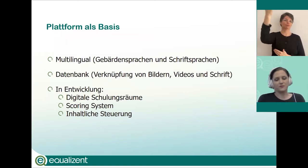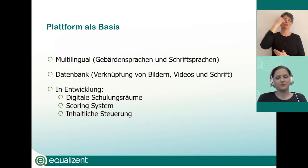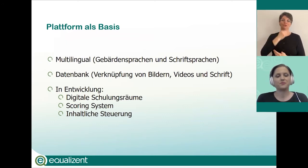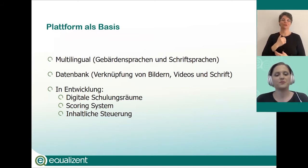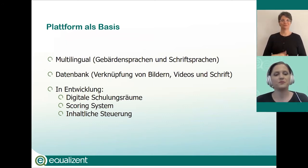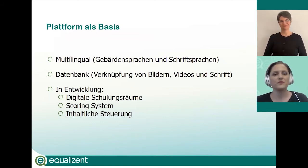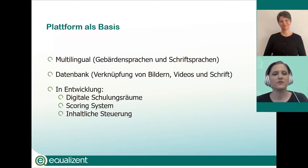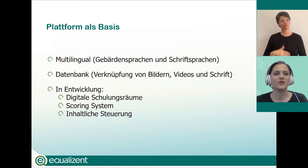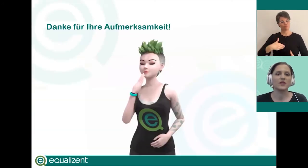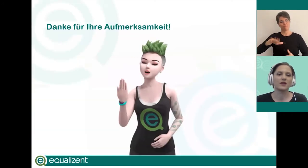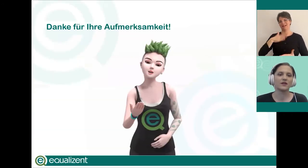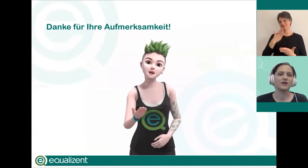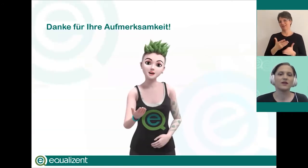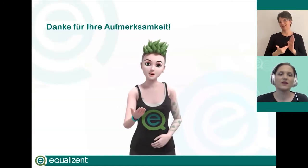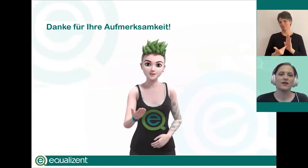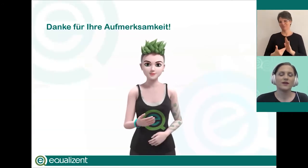wird.